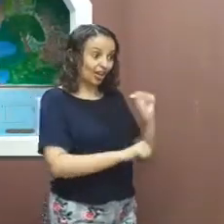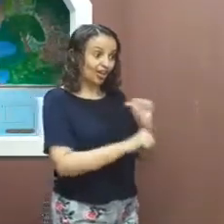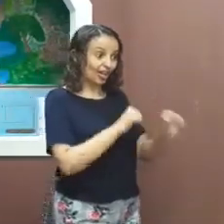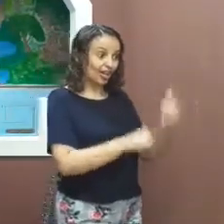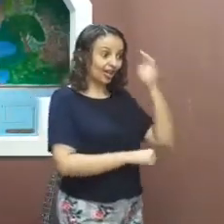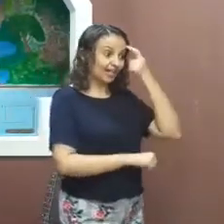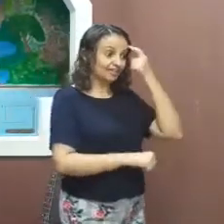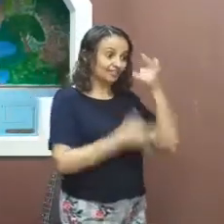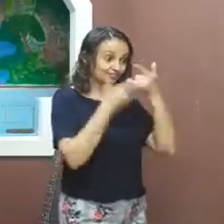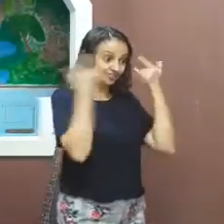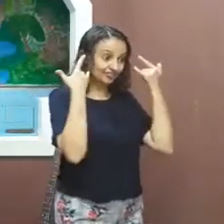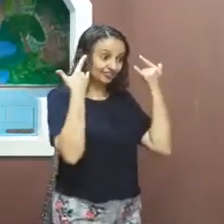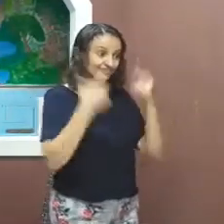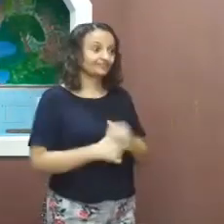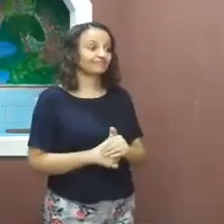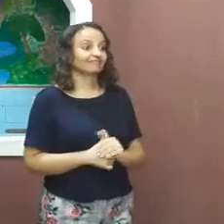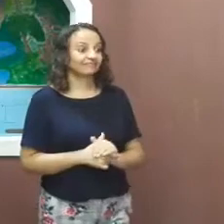mais.